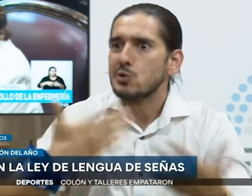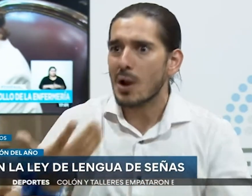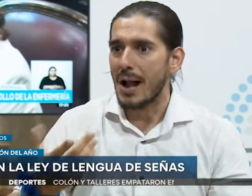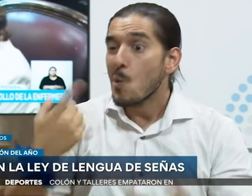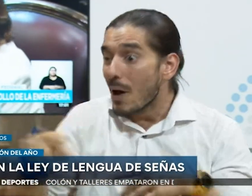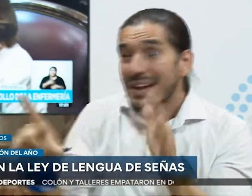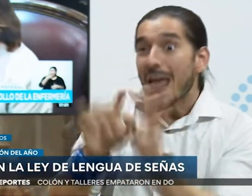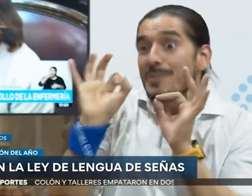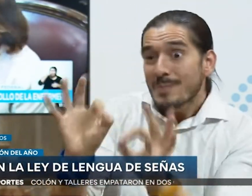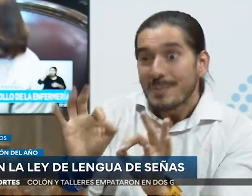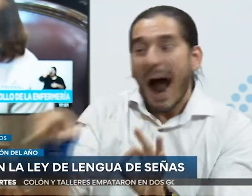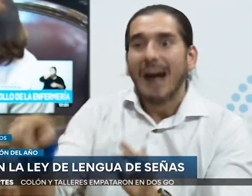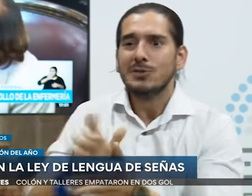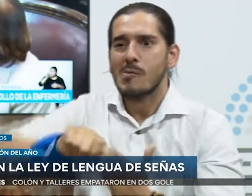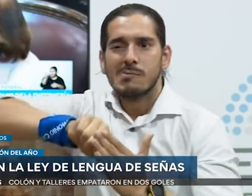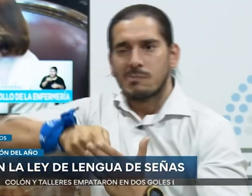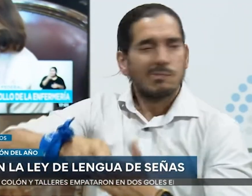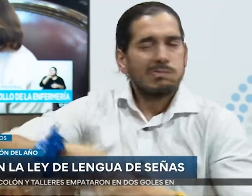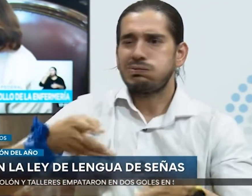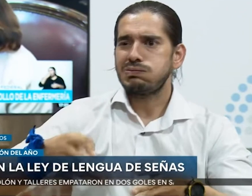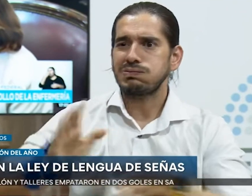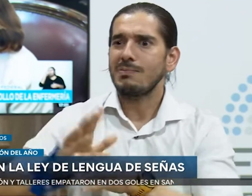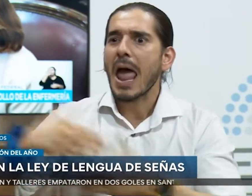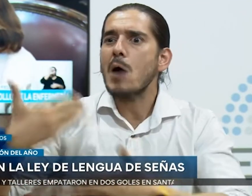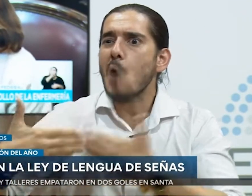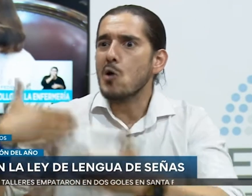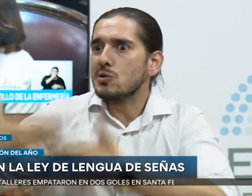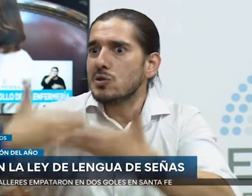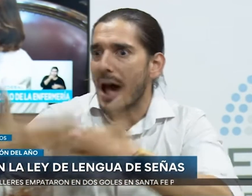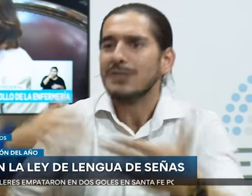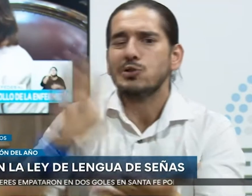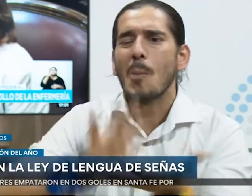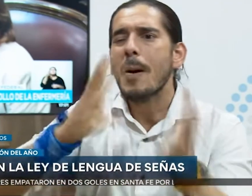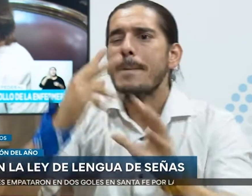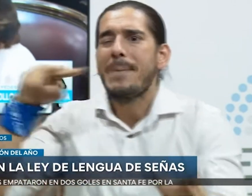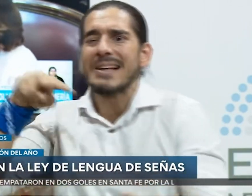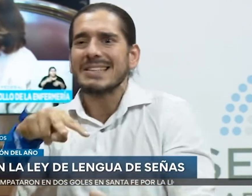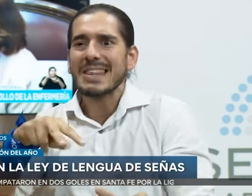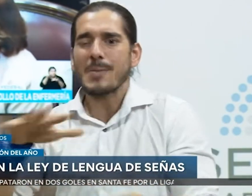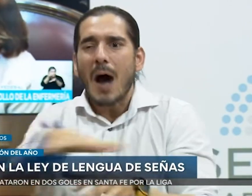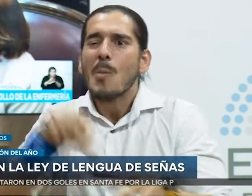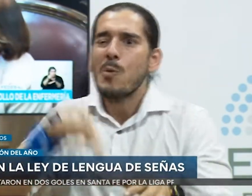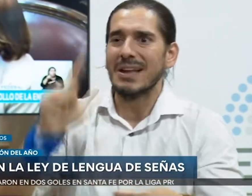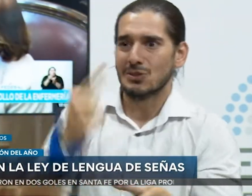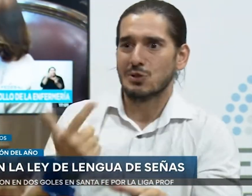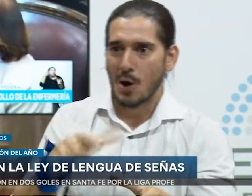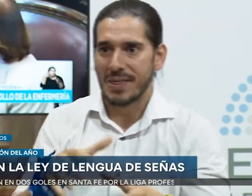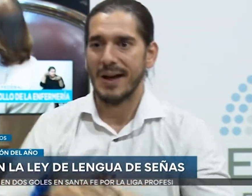falta mucho en Argentina falta todavía crecer y evolucionar Pero esto es como que se encendió un motor Y a partir de ahora